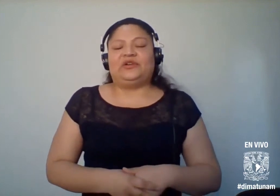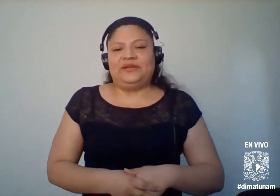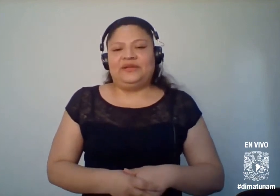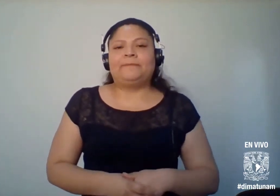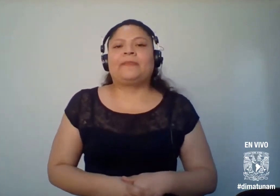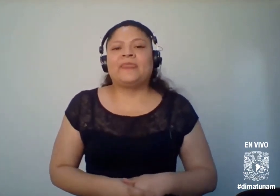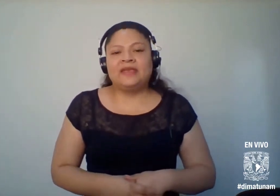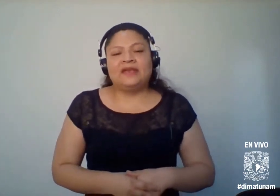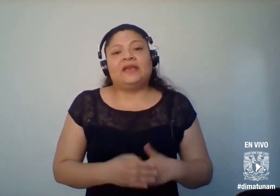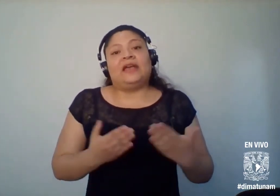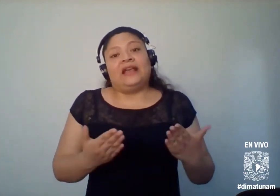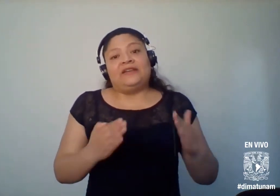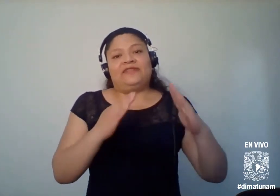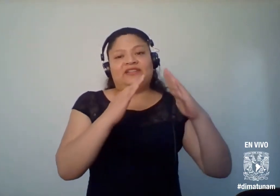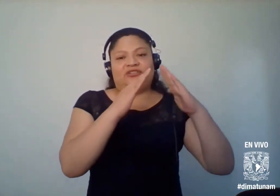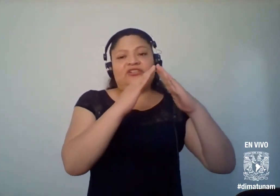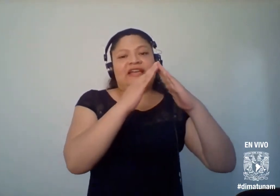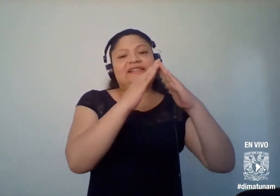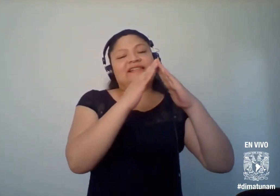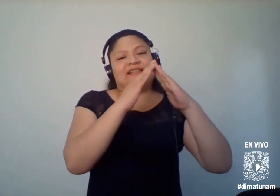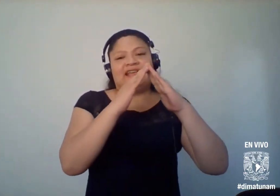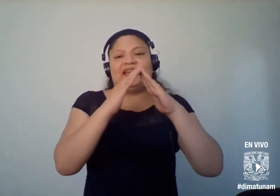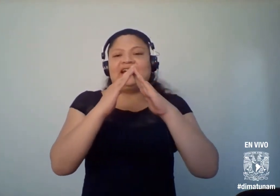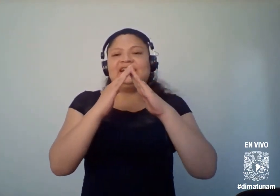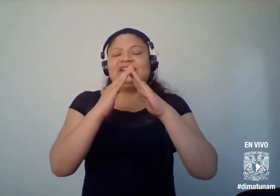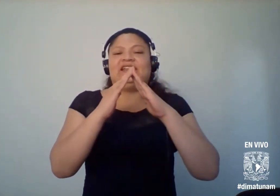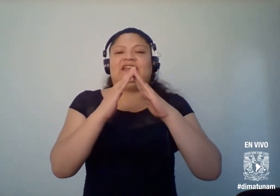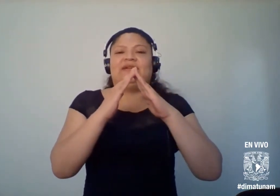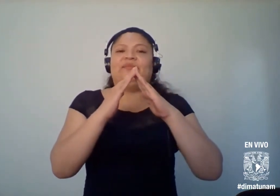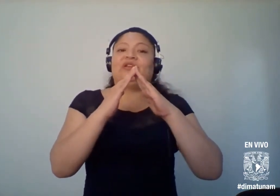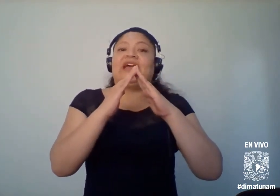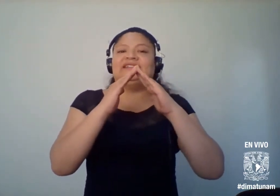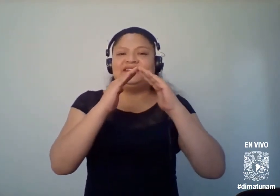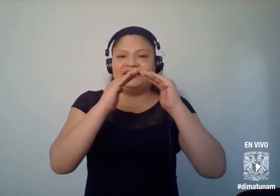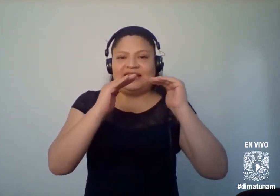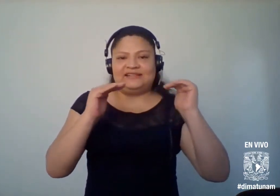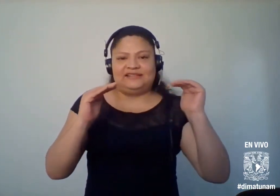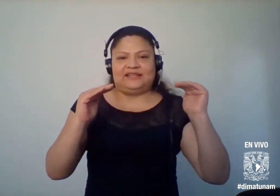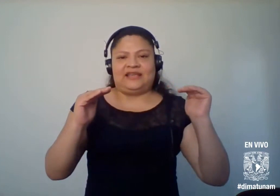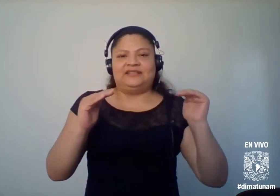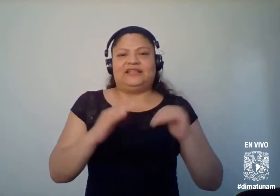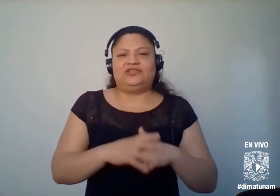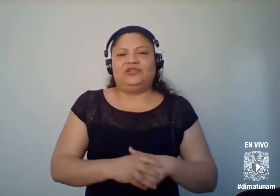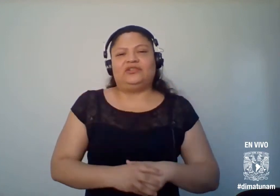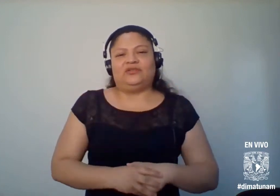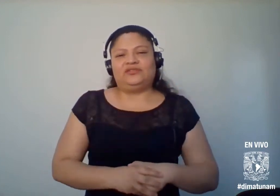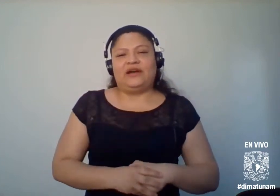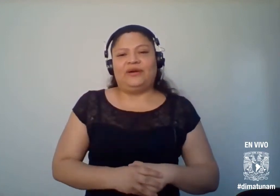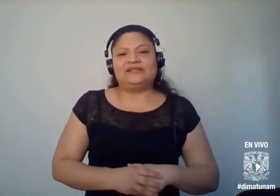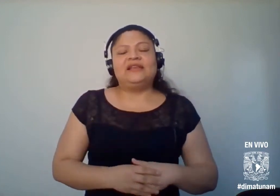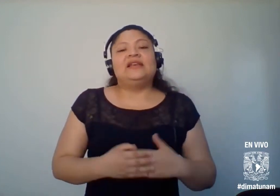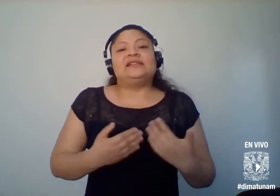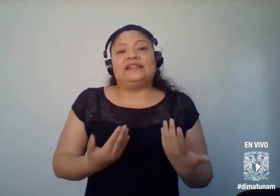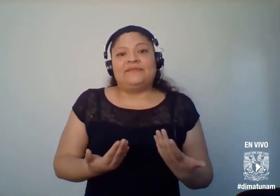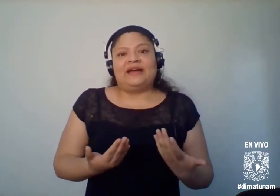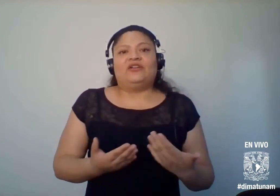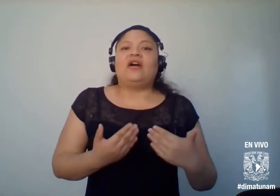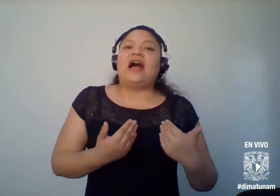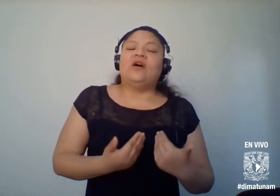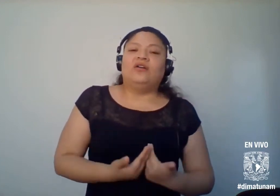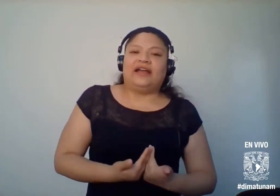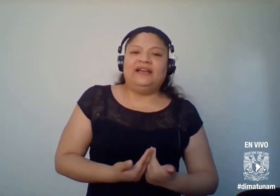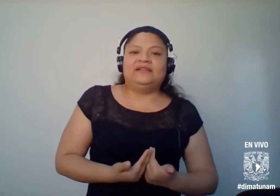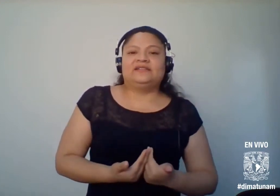me va a decir comer. En efecto, esta seña de casa se deriva porque antes las casas tenían techo de dos aguas. Sin